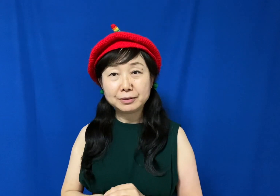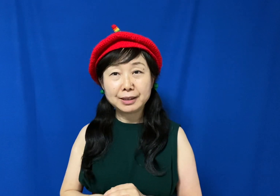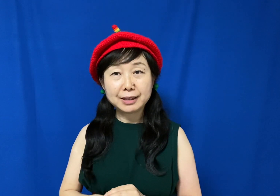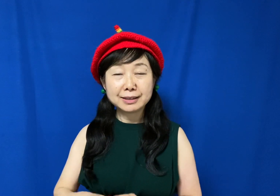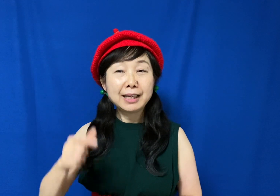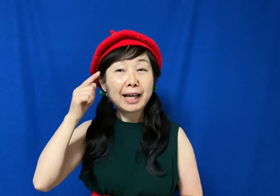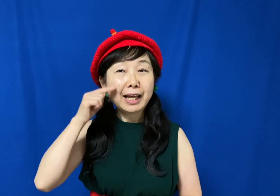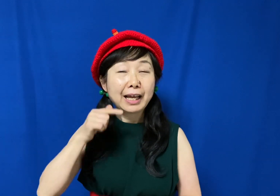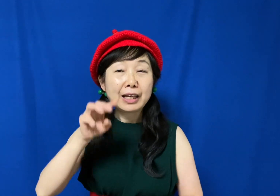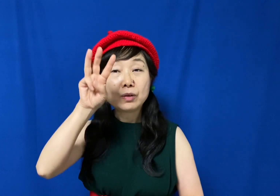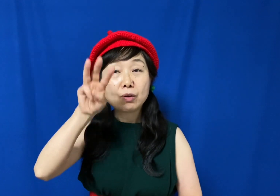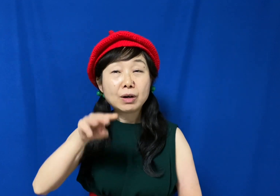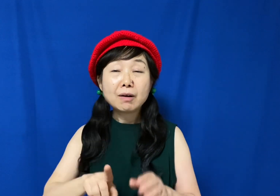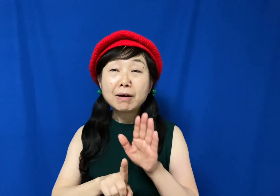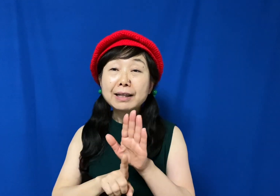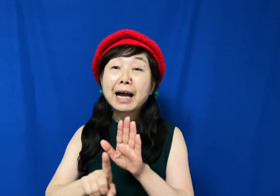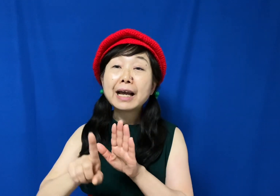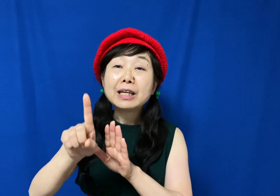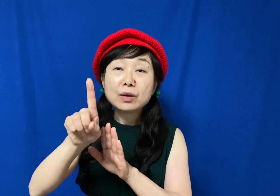です。江戸川代表、